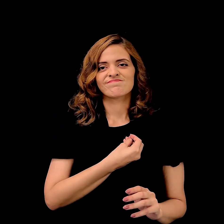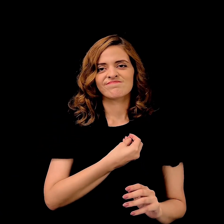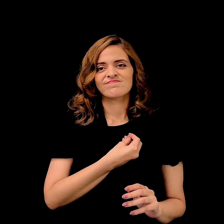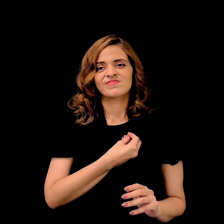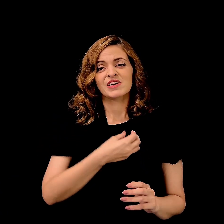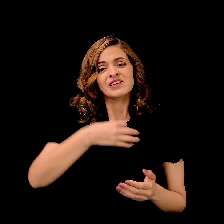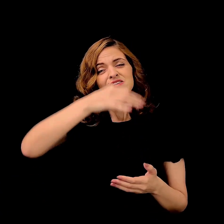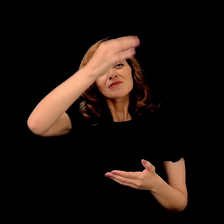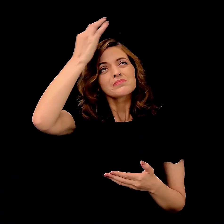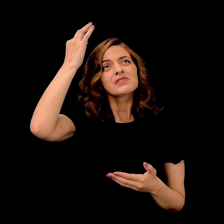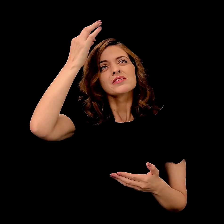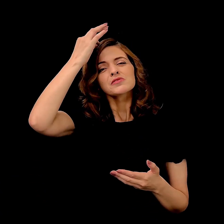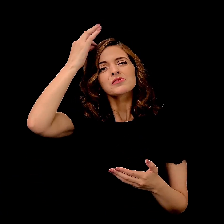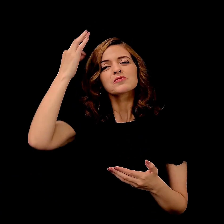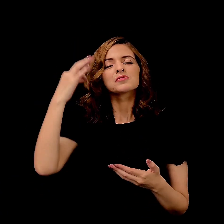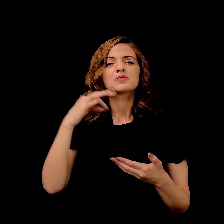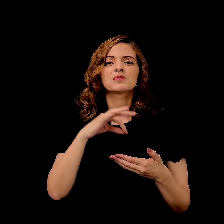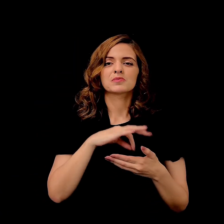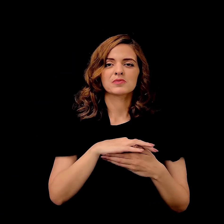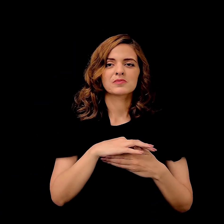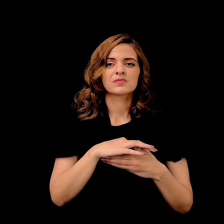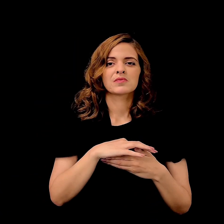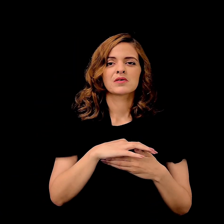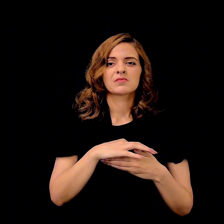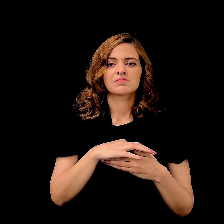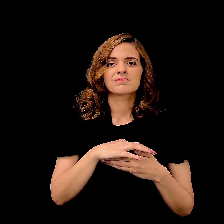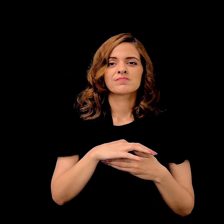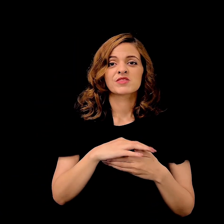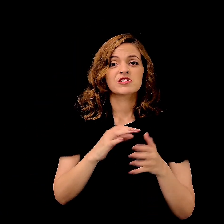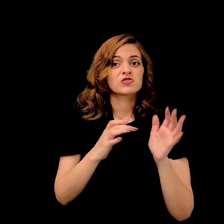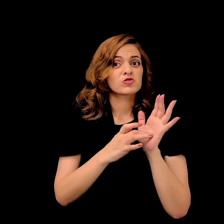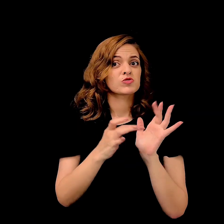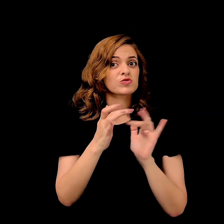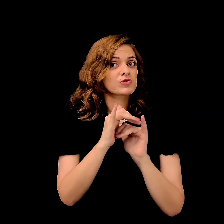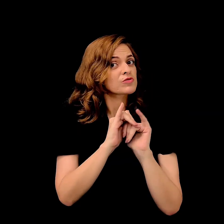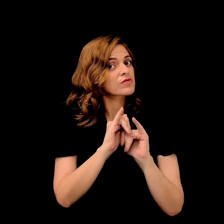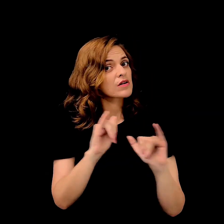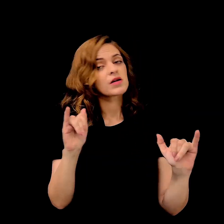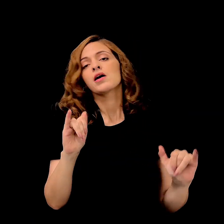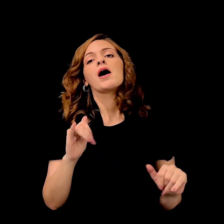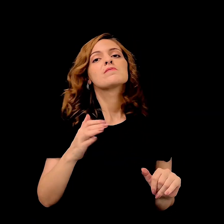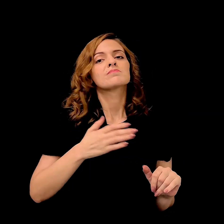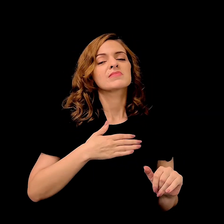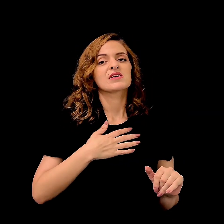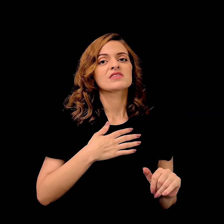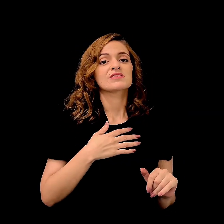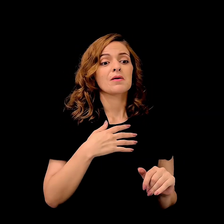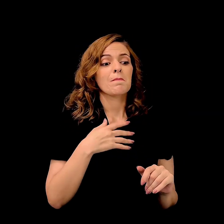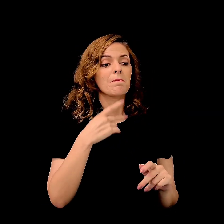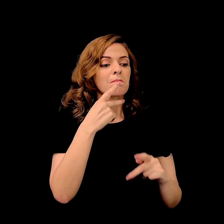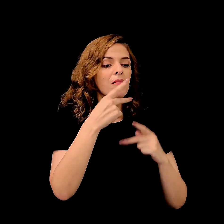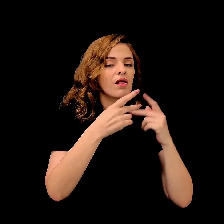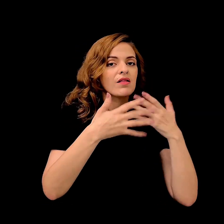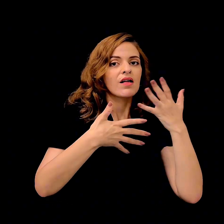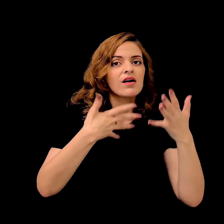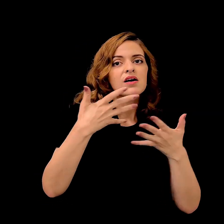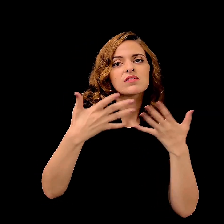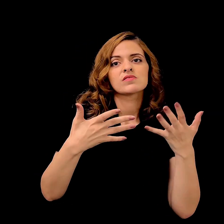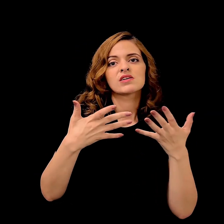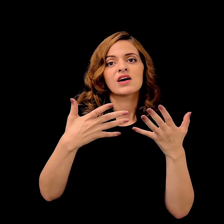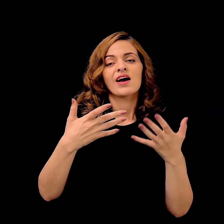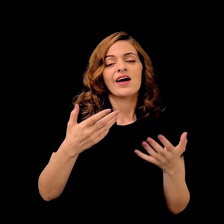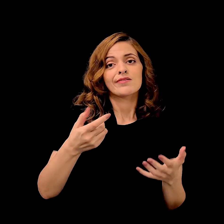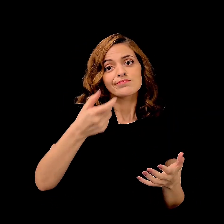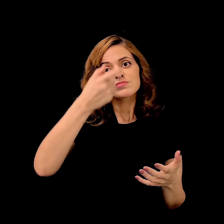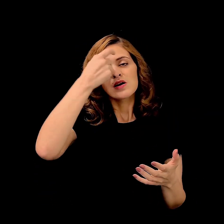vida. As minhas palavras, disse Jesus, são espírito e vida. Então,